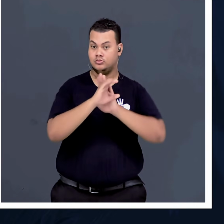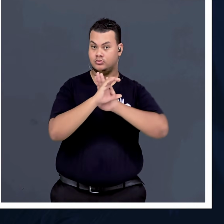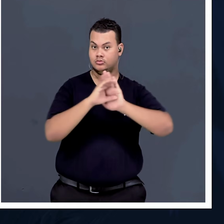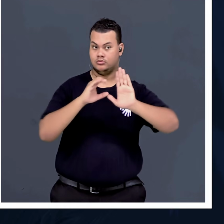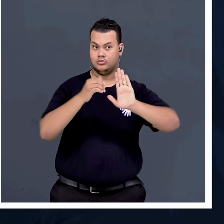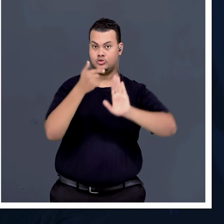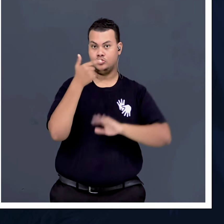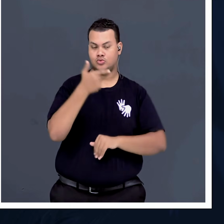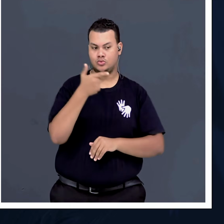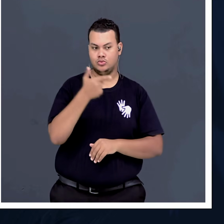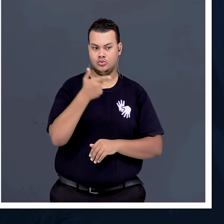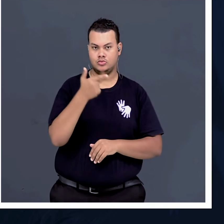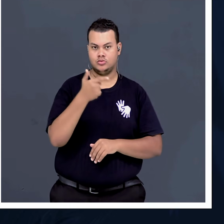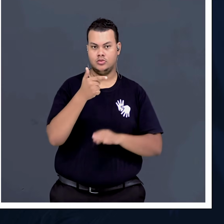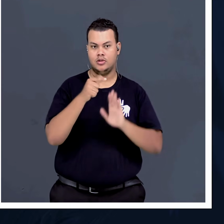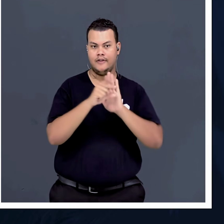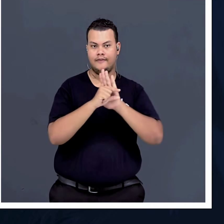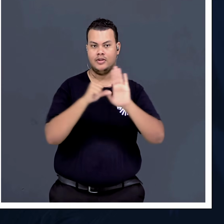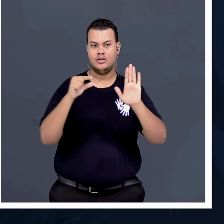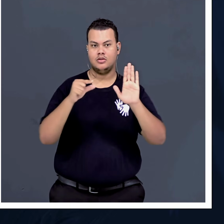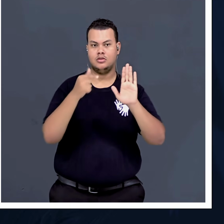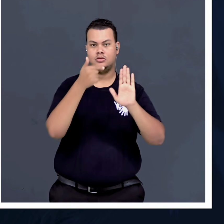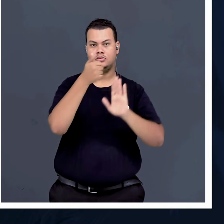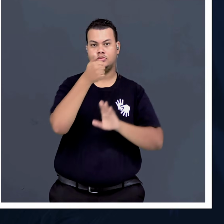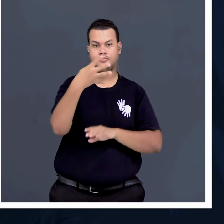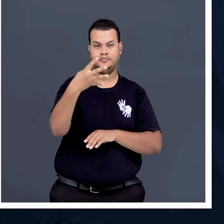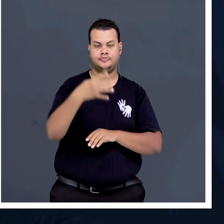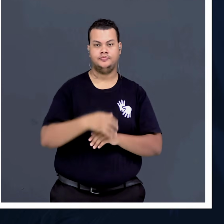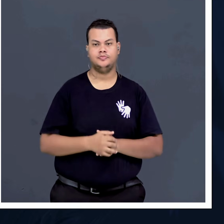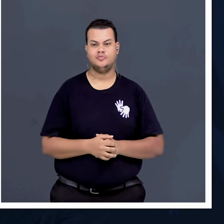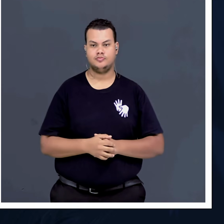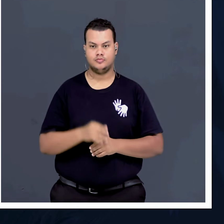Capítulo 2, versículo 14.